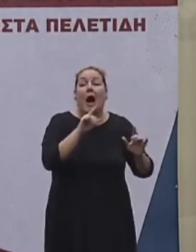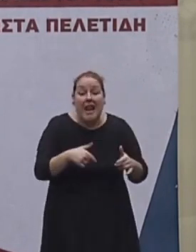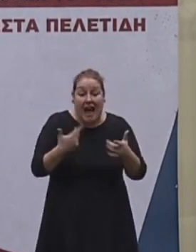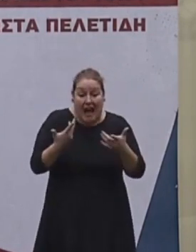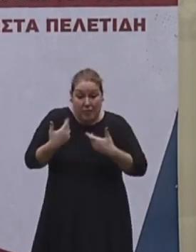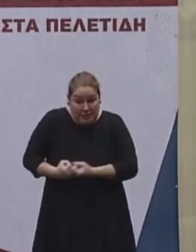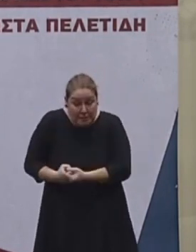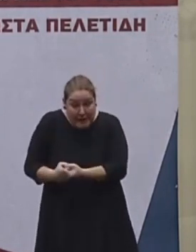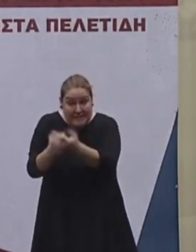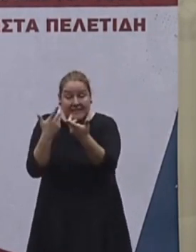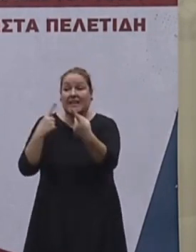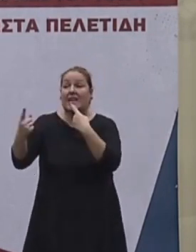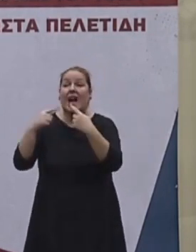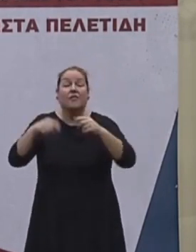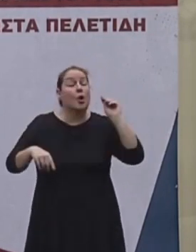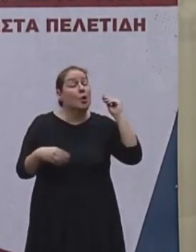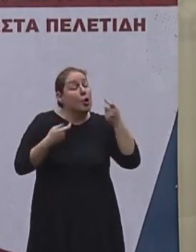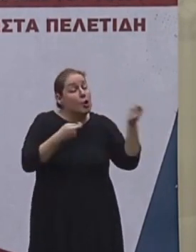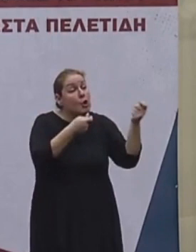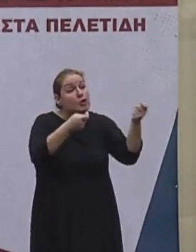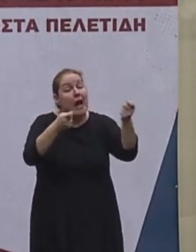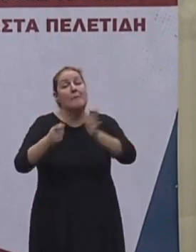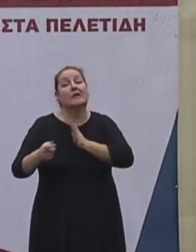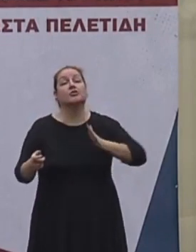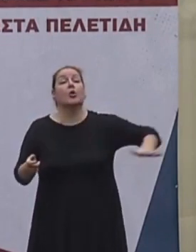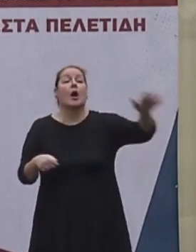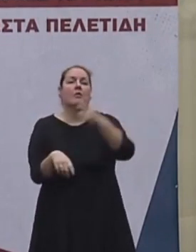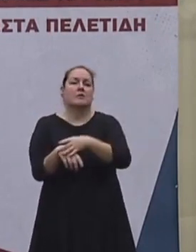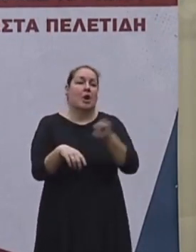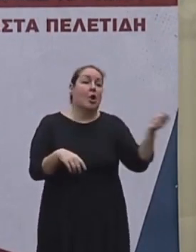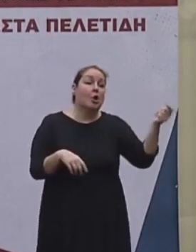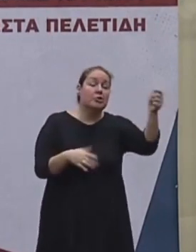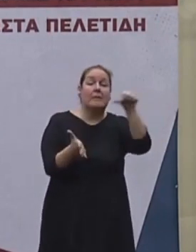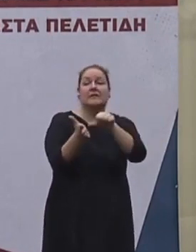συμμετοχή. Το χρωστάμε στο λαό της Πάτρας. Το χρωστάμε στην πόλη που ζούμε.